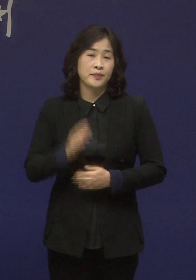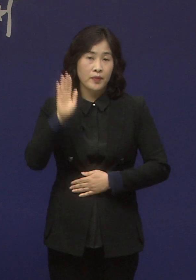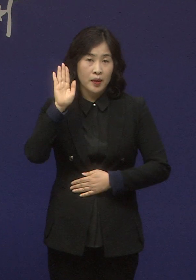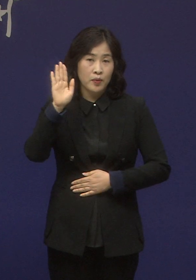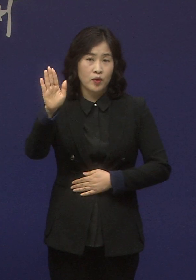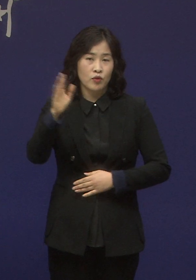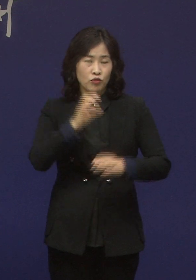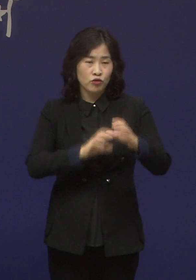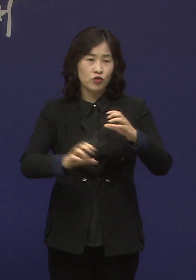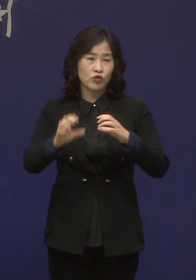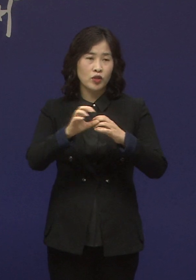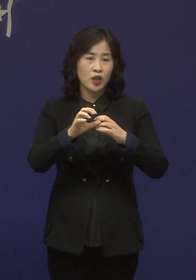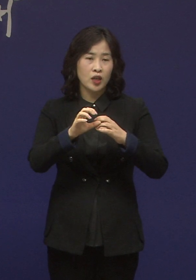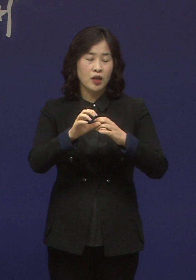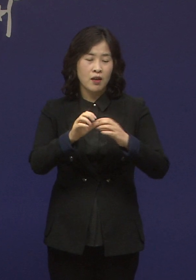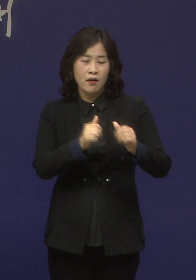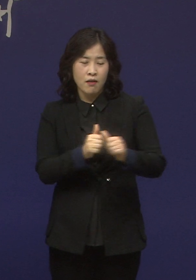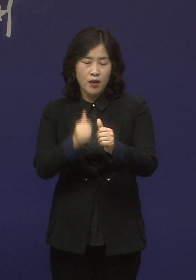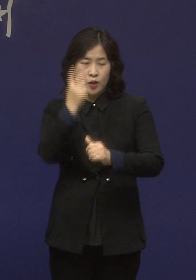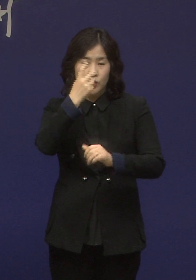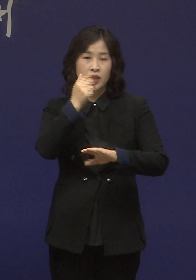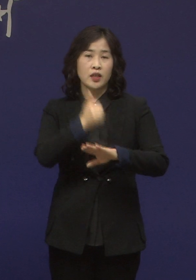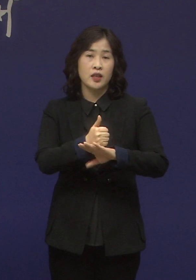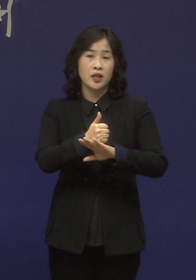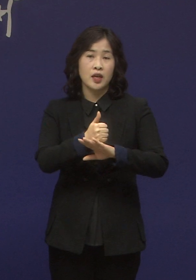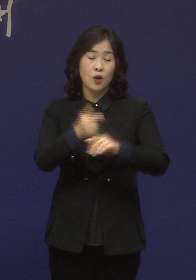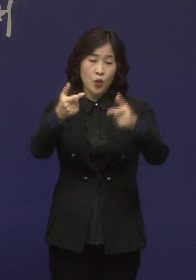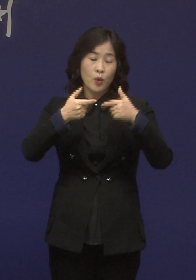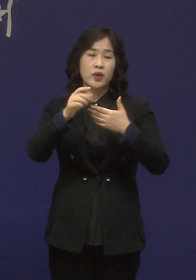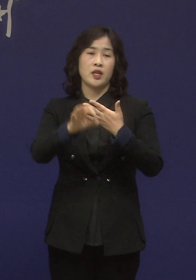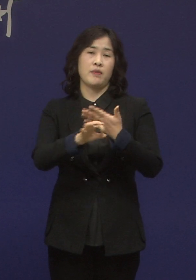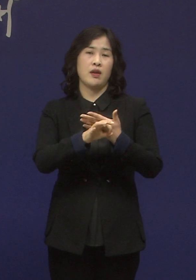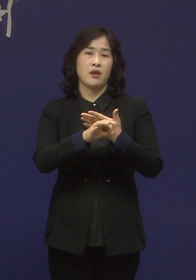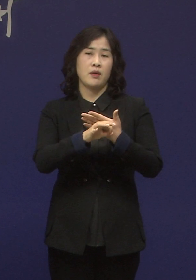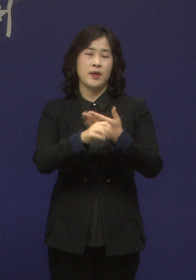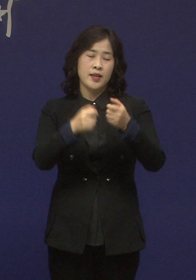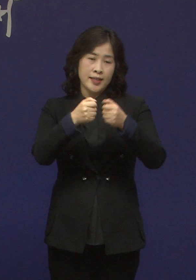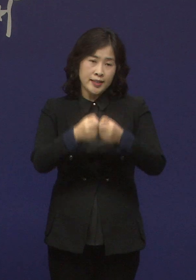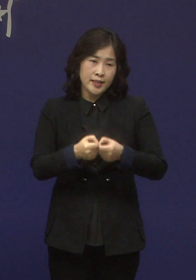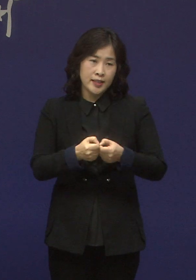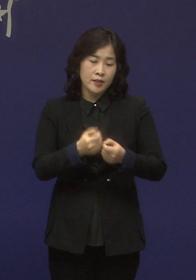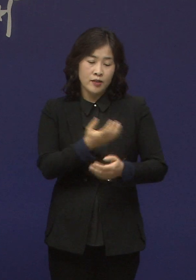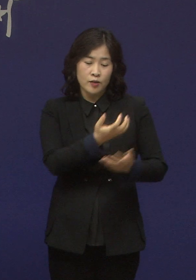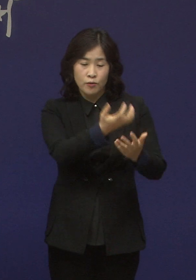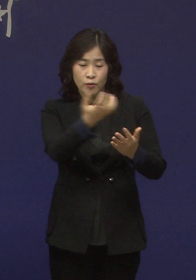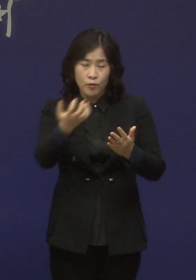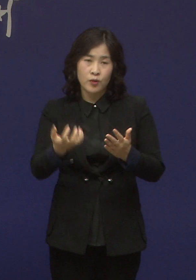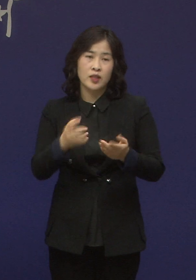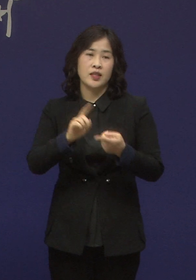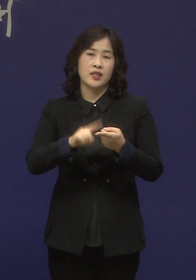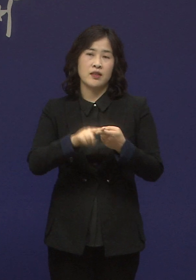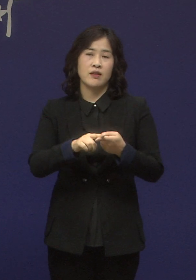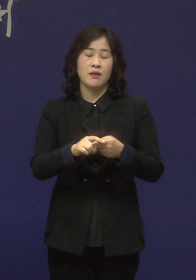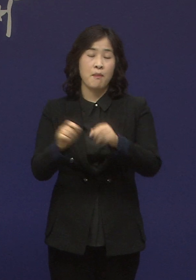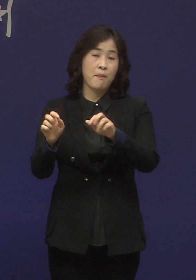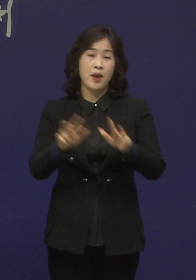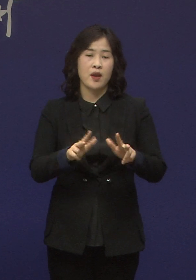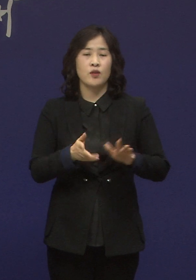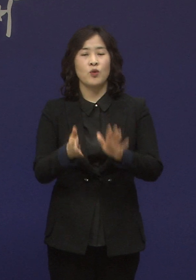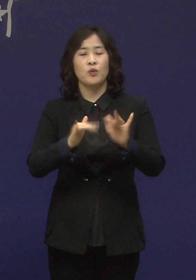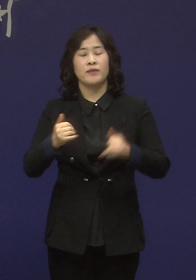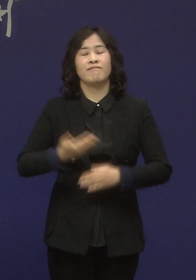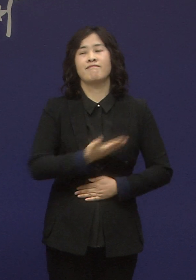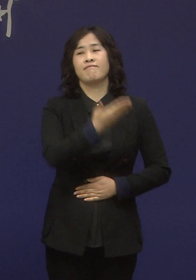앞으로 추가 예각조사 결과가 나오는 대로 자세한 이동 경로 등은 즉시